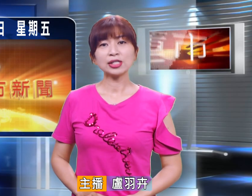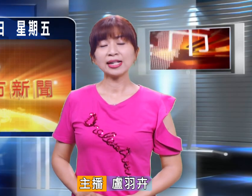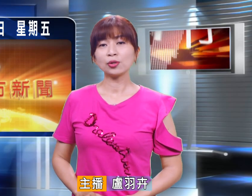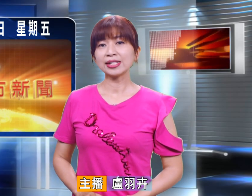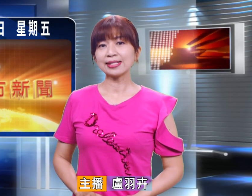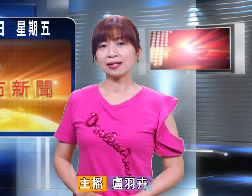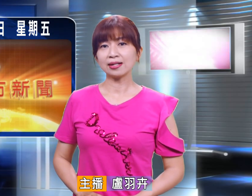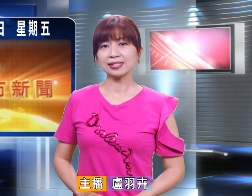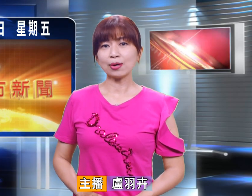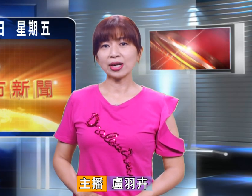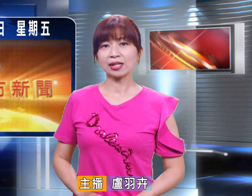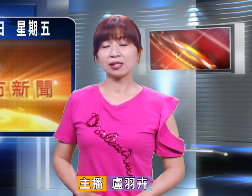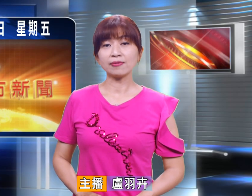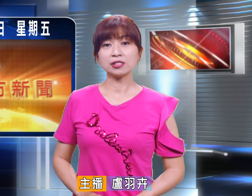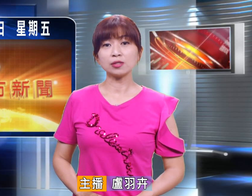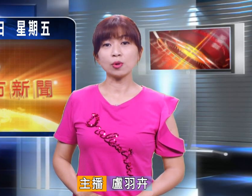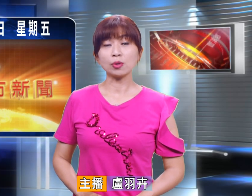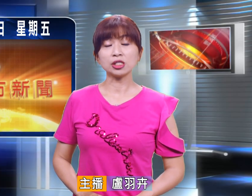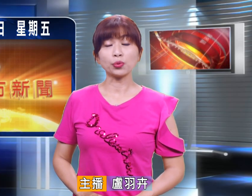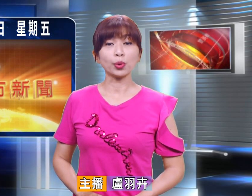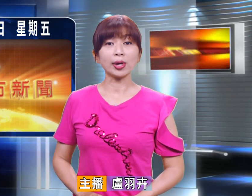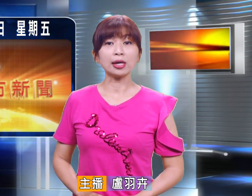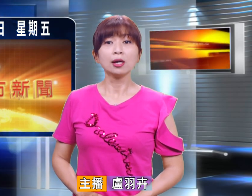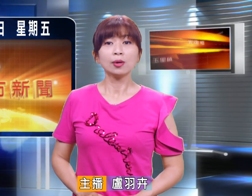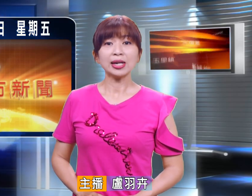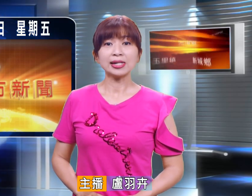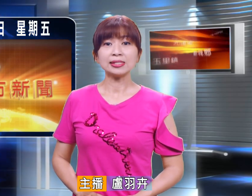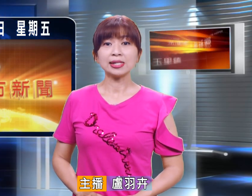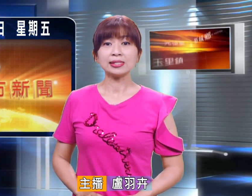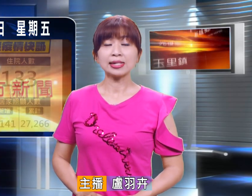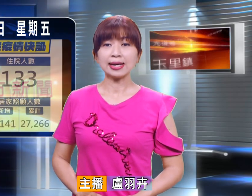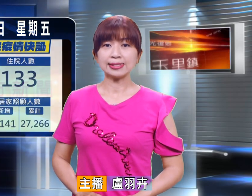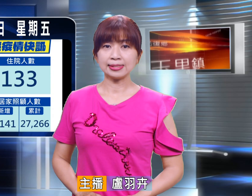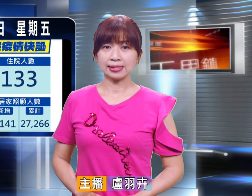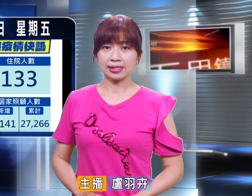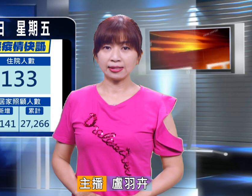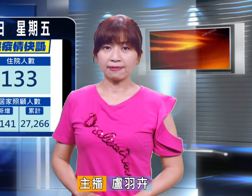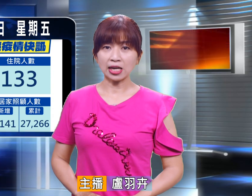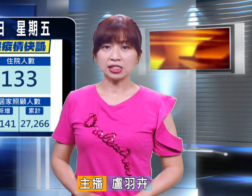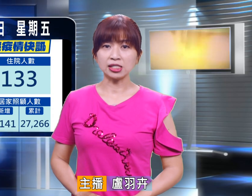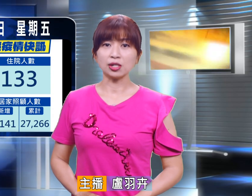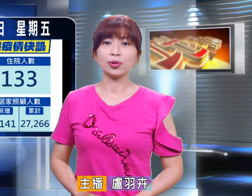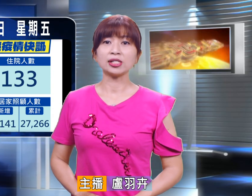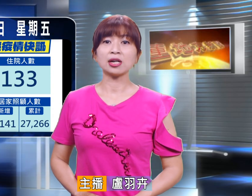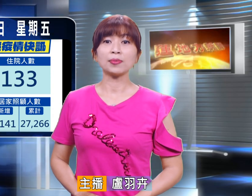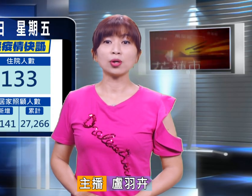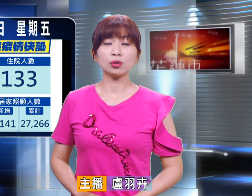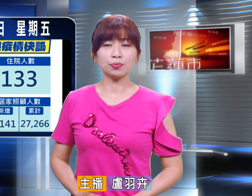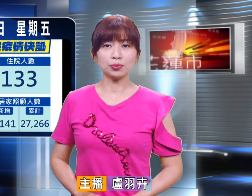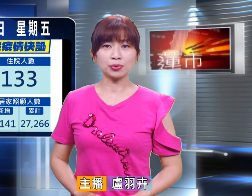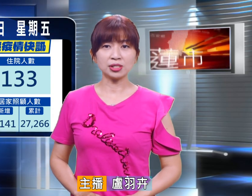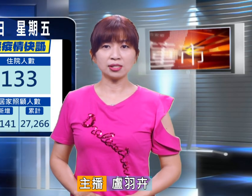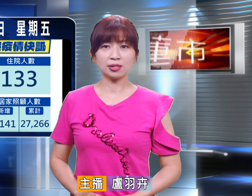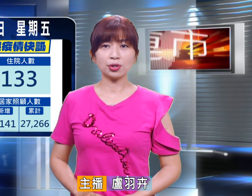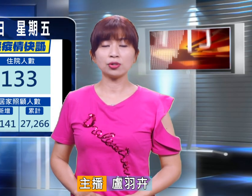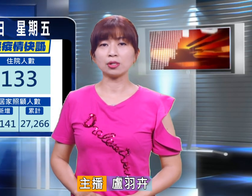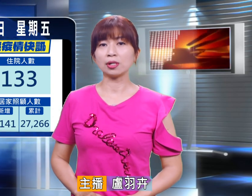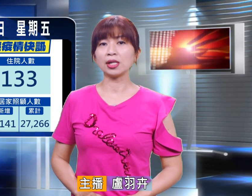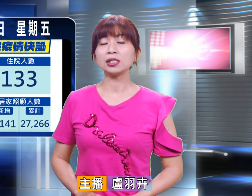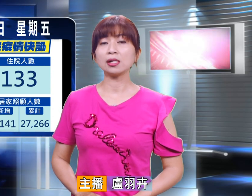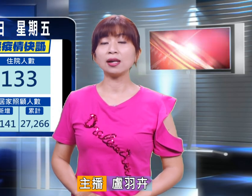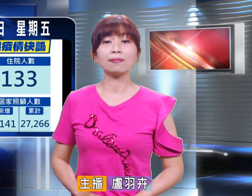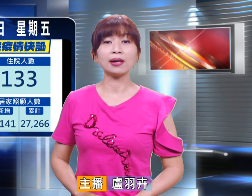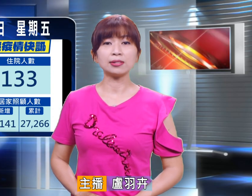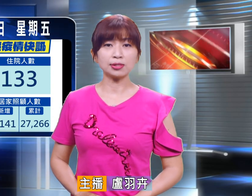你好，欢迎收看6月3号大花莲地方新闻，我是吕慧。花莲县在今天的防疫记者会上面公布说，今天确诊